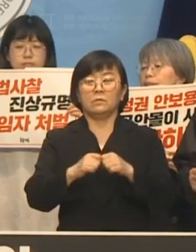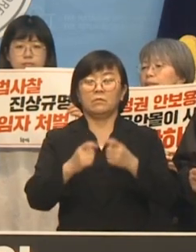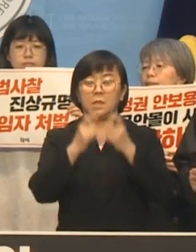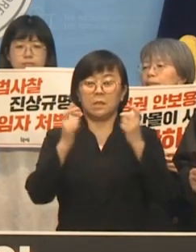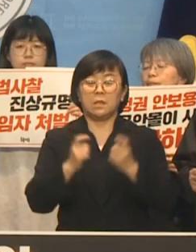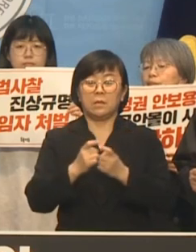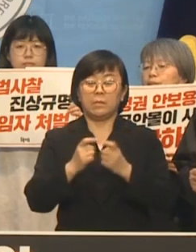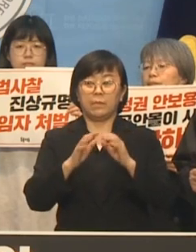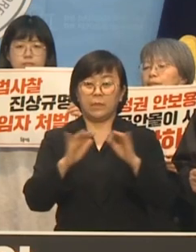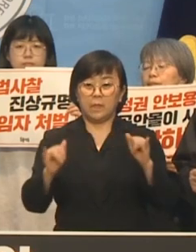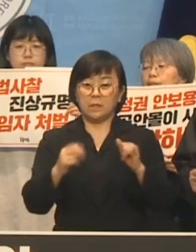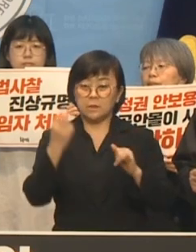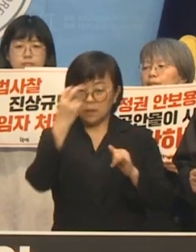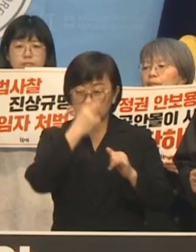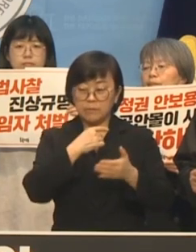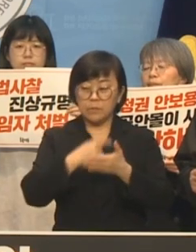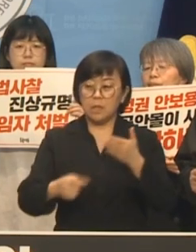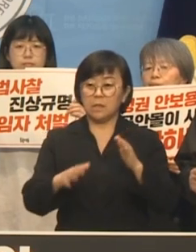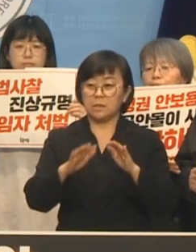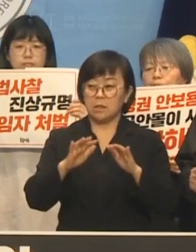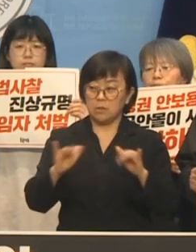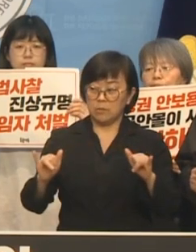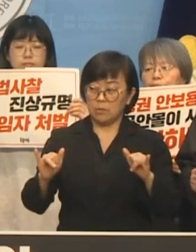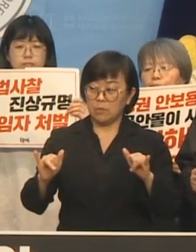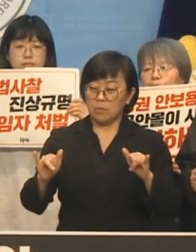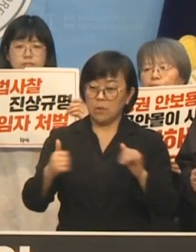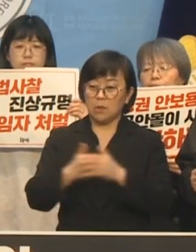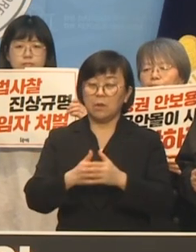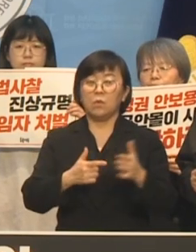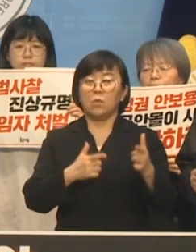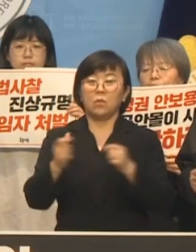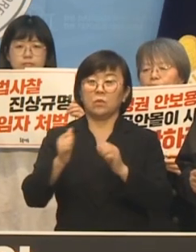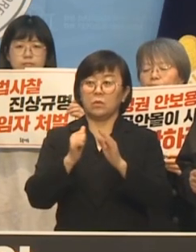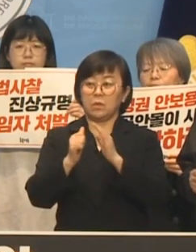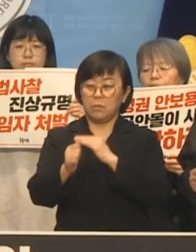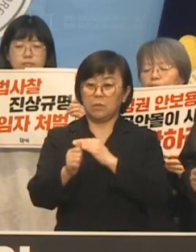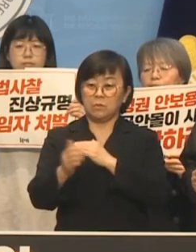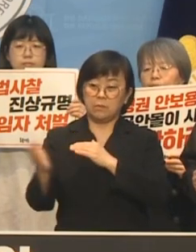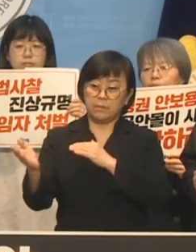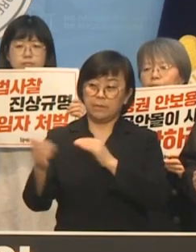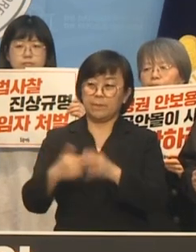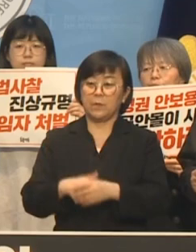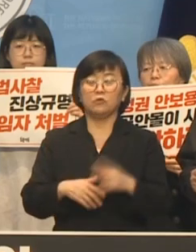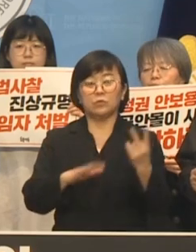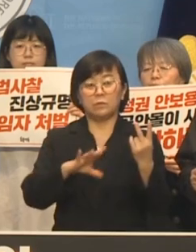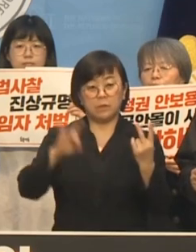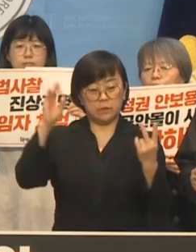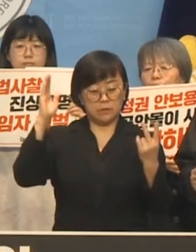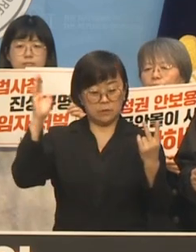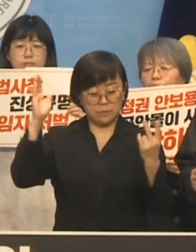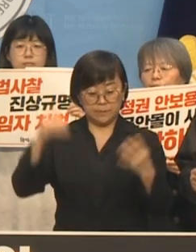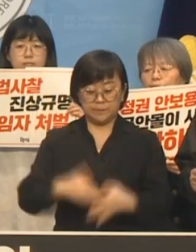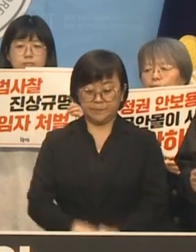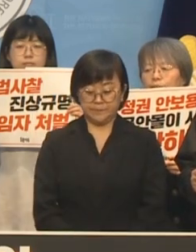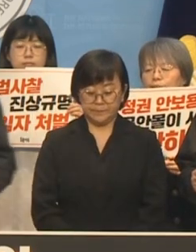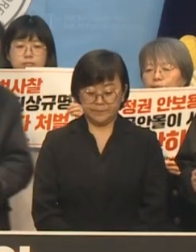사찰 피해자이신 우이중 언론소비자주권행동 공동대표님 말씀 두 분 먼저 이어서 듣도록 하겠습니다.